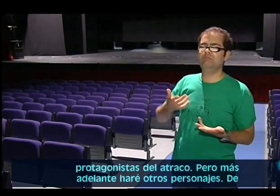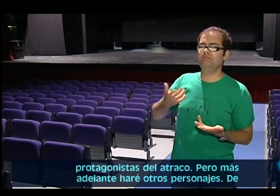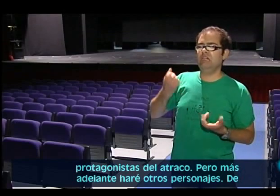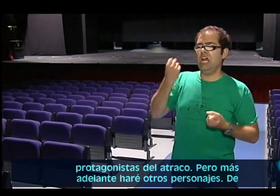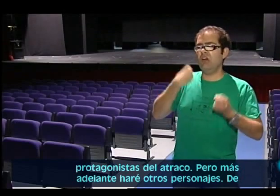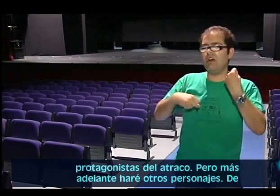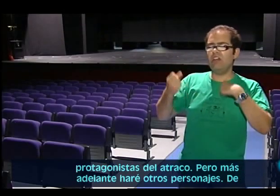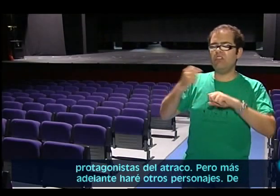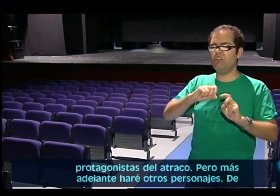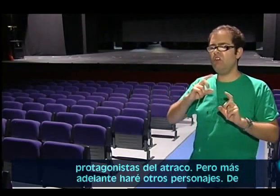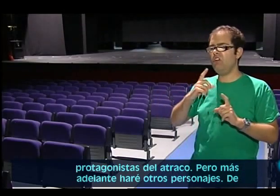atraco.